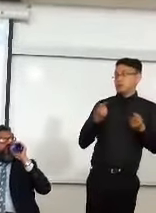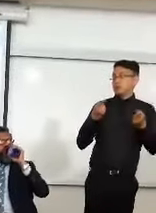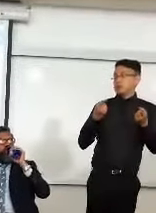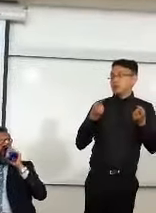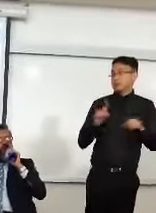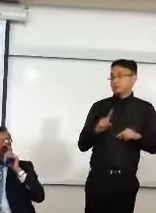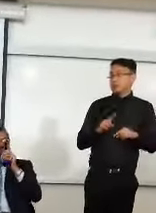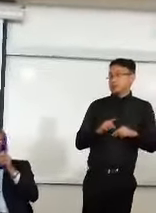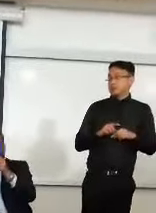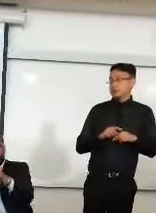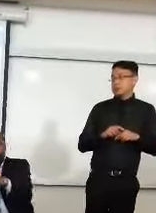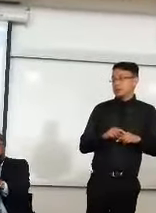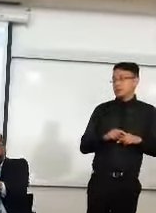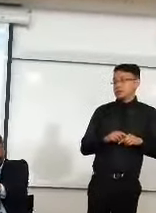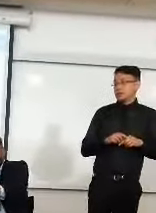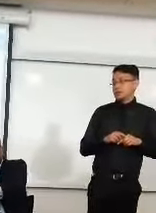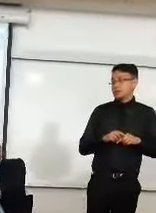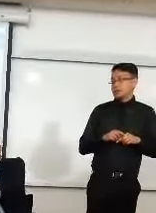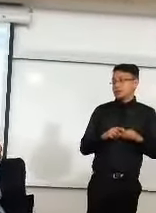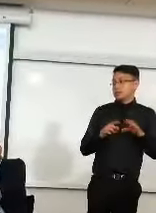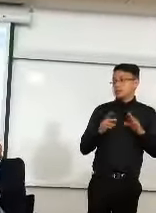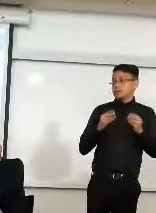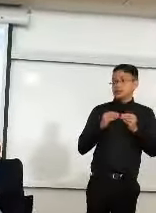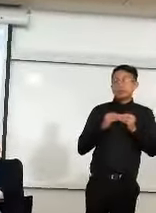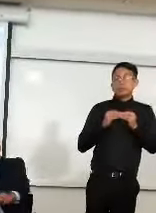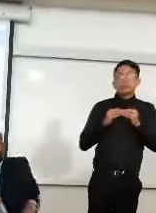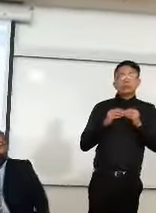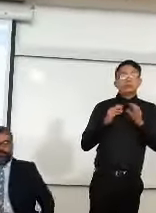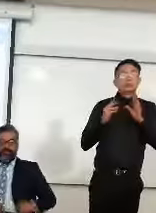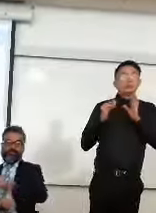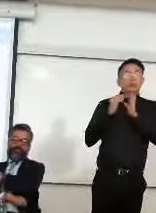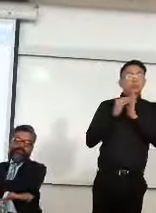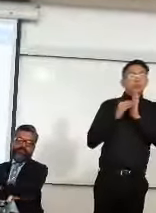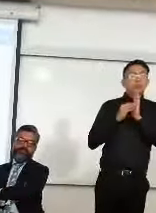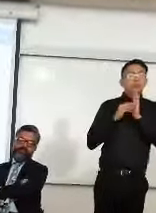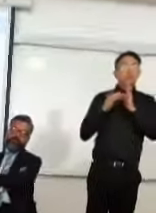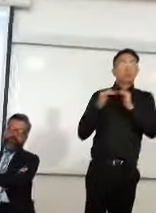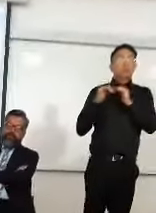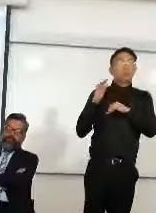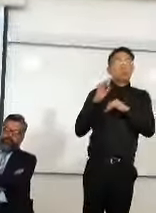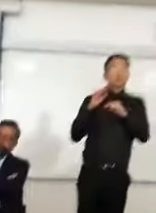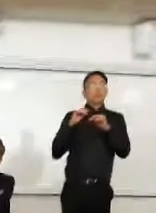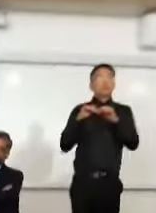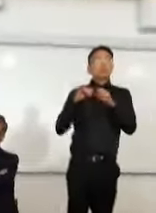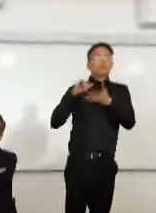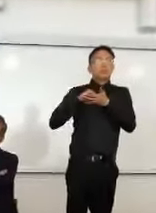un escenario que ha sido, digamos, que muy marcado